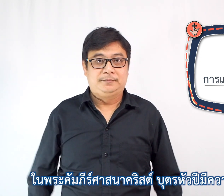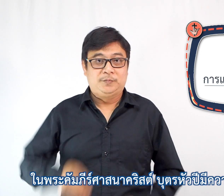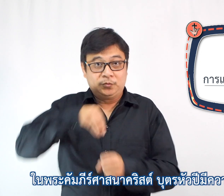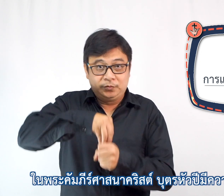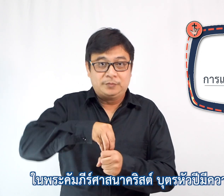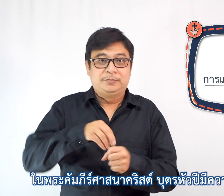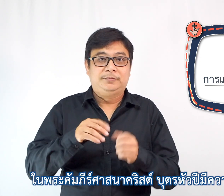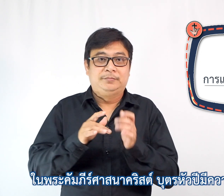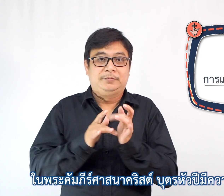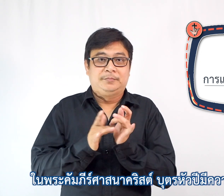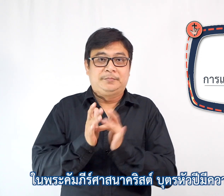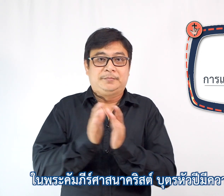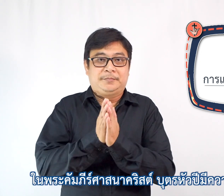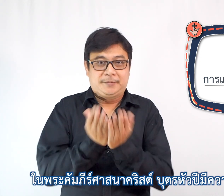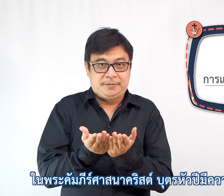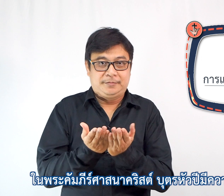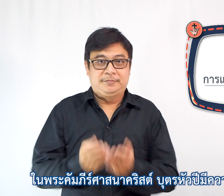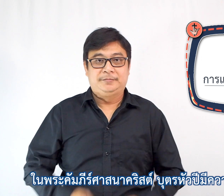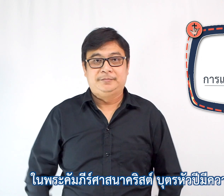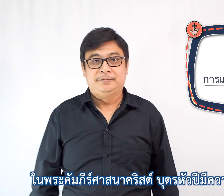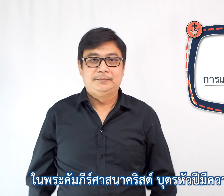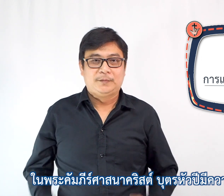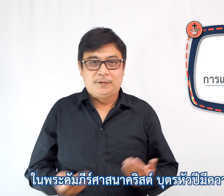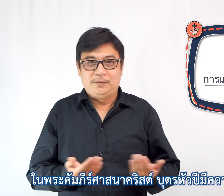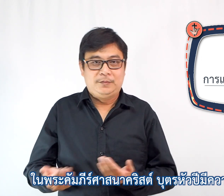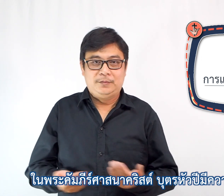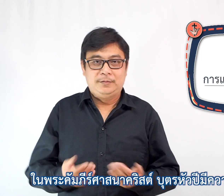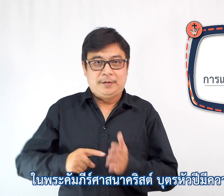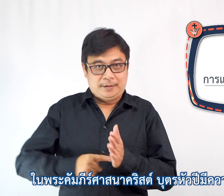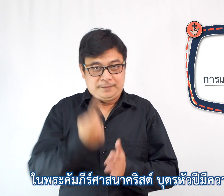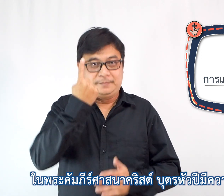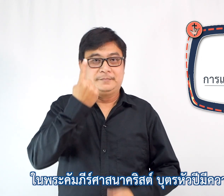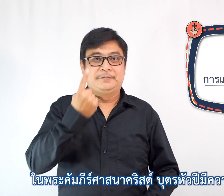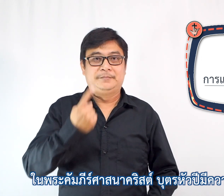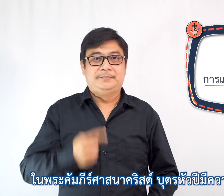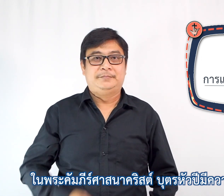ในพระคัมภีร์ศาสนาคริสต์บุตรหัวปีมีความสำคัญอย่างไร